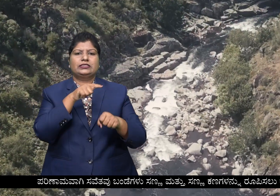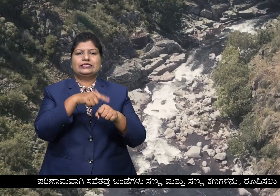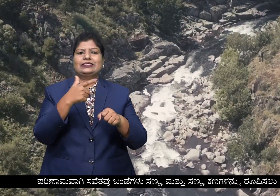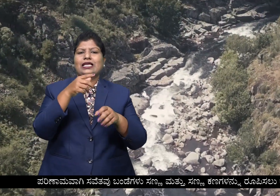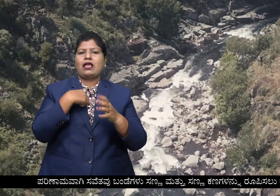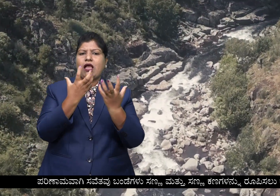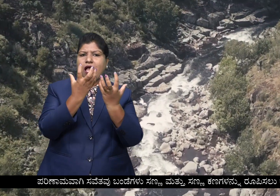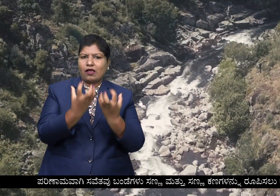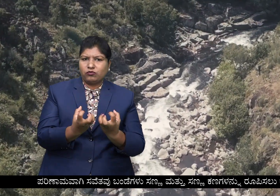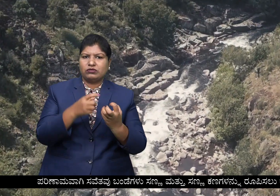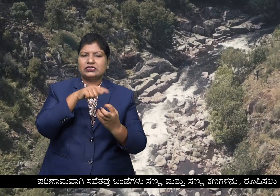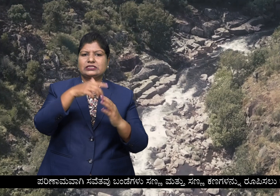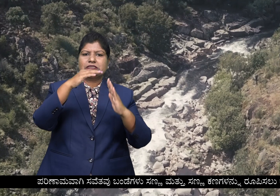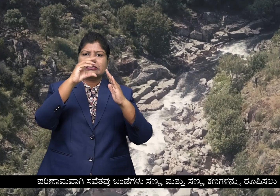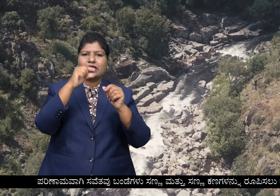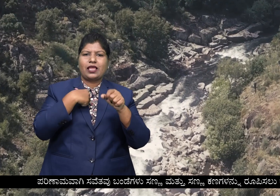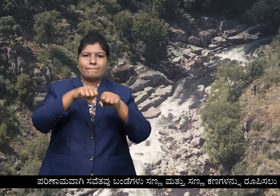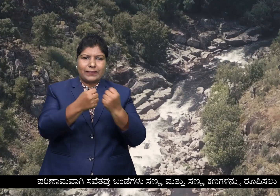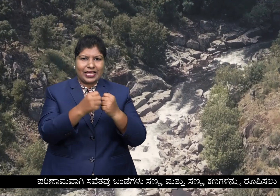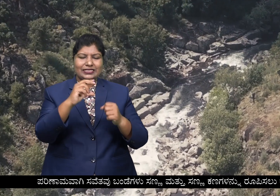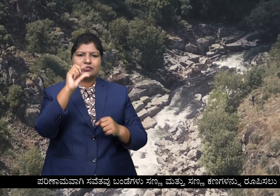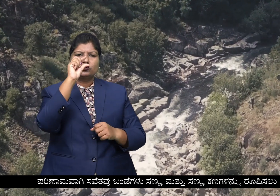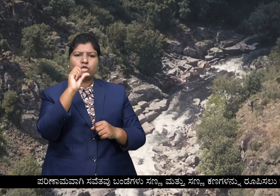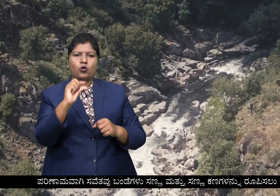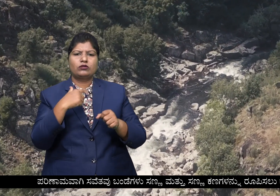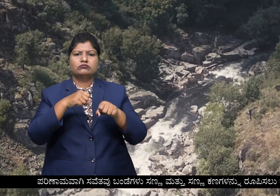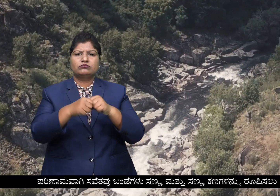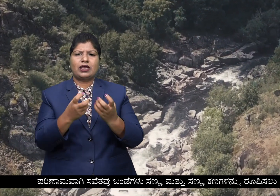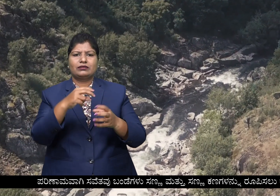ಕಣಗಳನ್ನು ರೂಪಿಸಲು ಕಾರಣವಾಗುತ್ತದೆ.